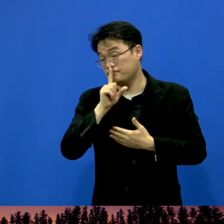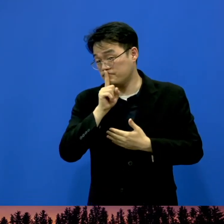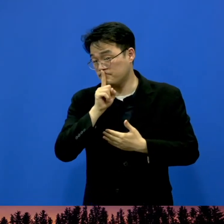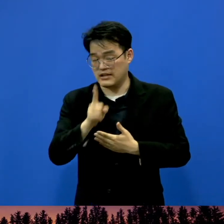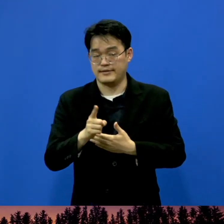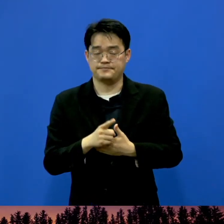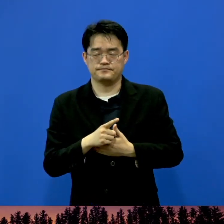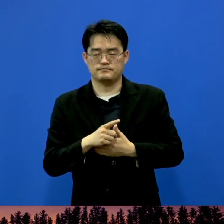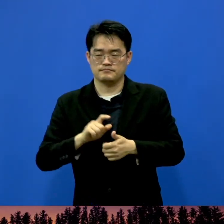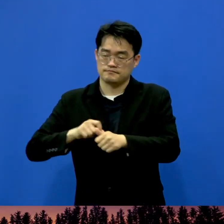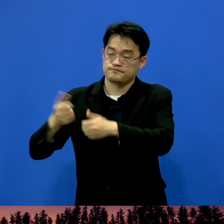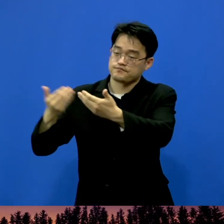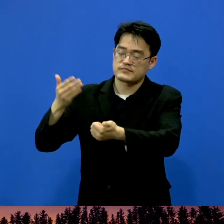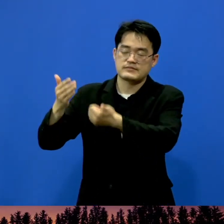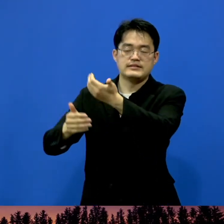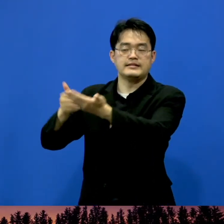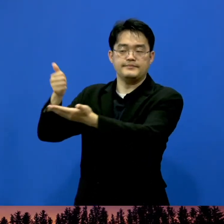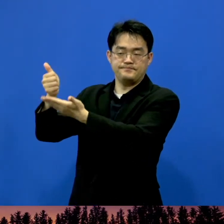하나님.